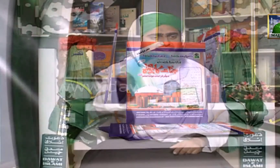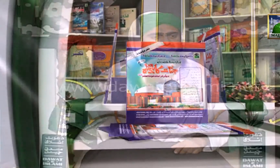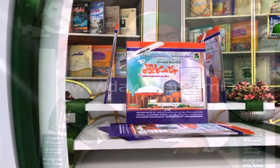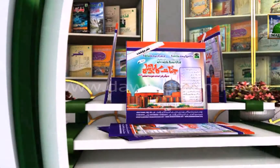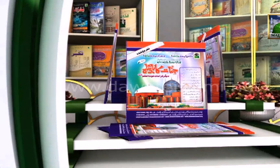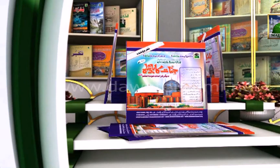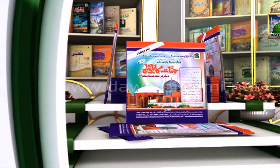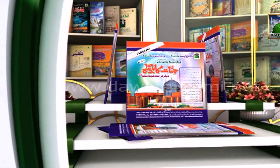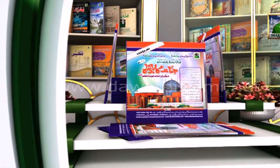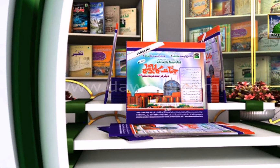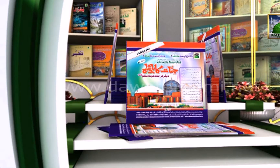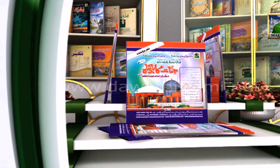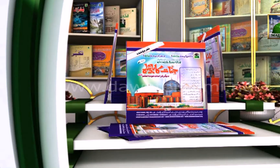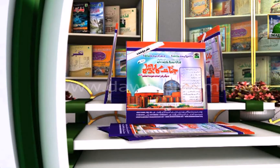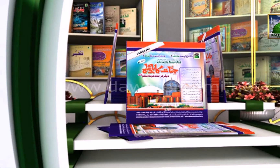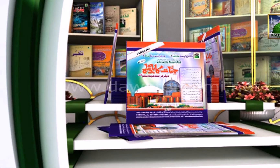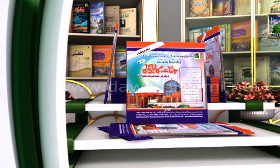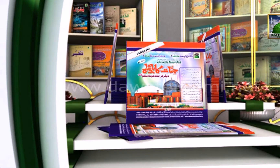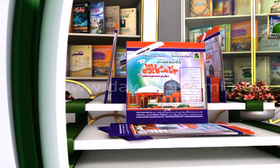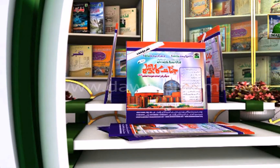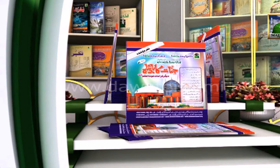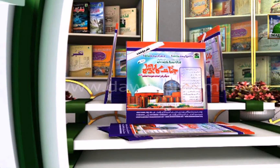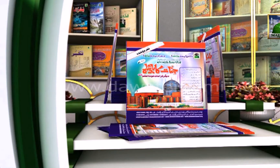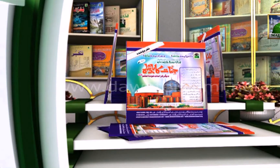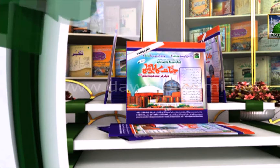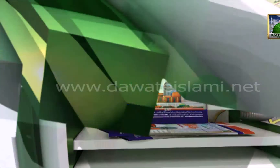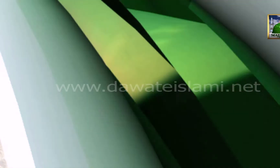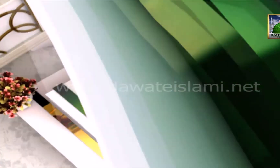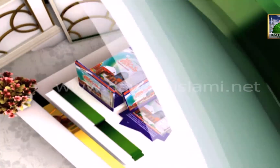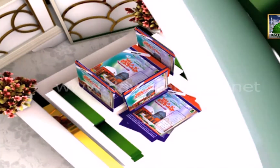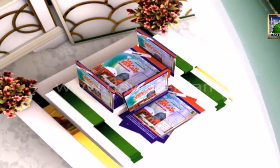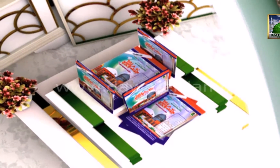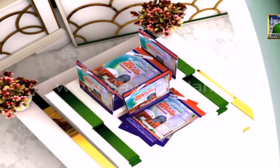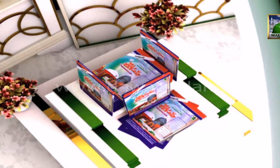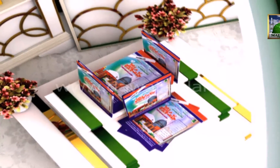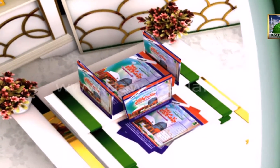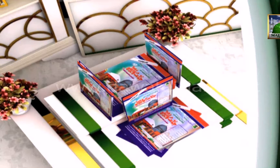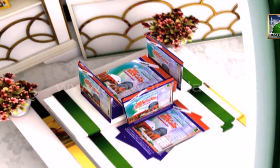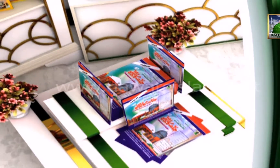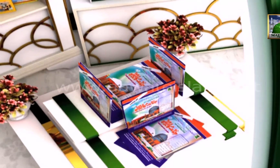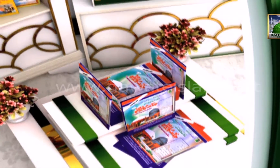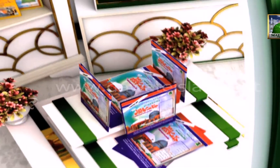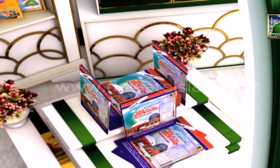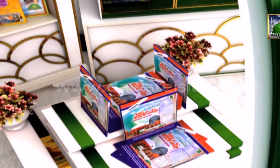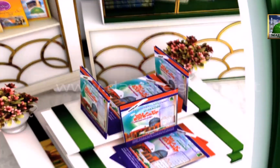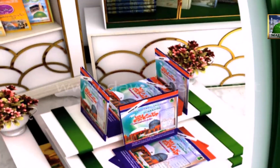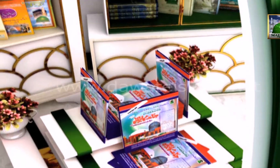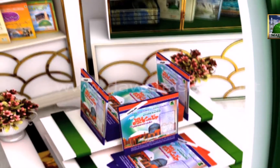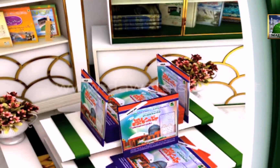11ویں شریف کی نسبت سے جنات کا بادشاہ یہ رسالہ خرید فرمائے، بلکہ تو 111 خریدنے چاہیے اور ان